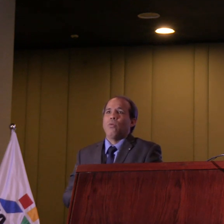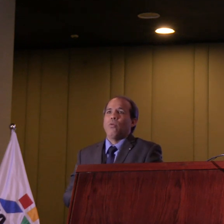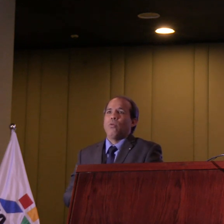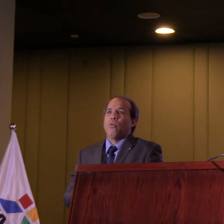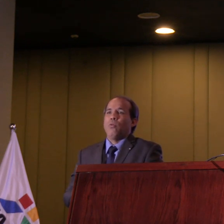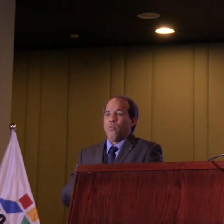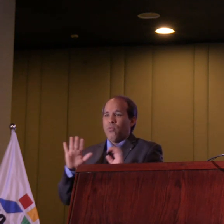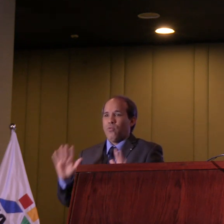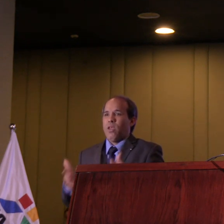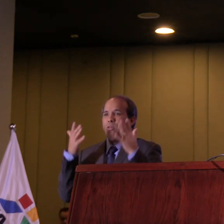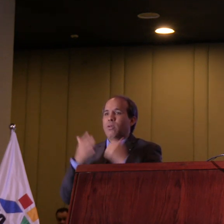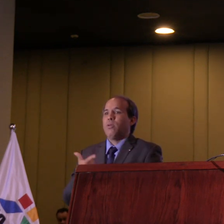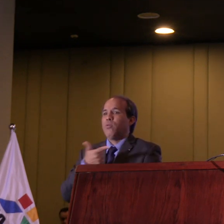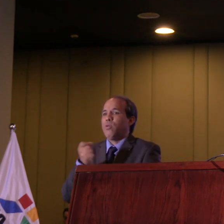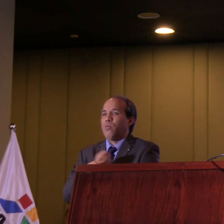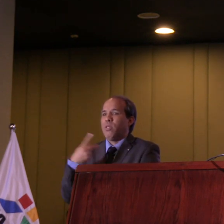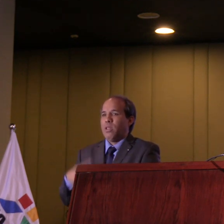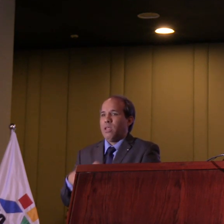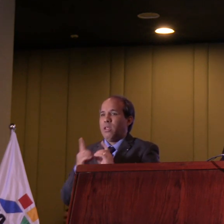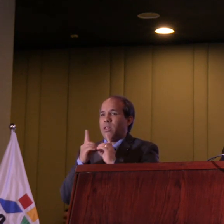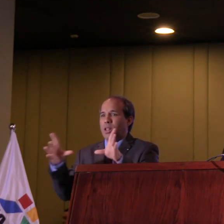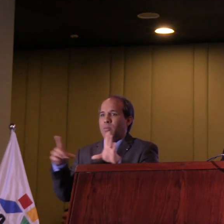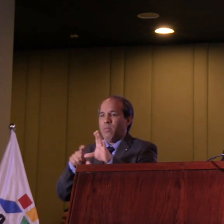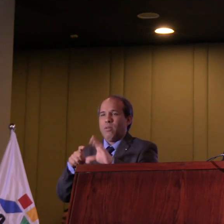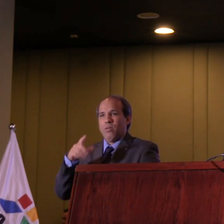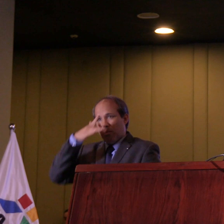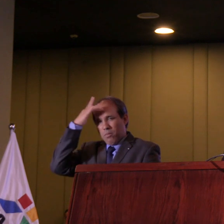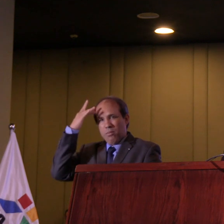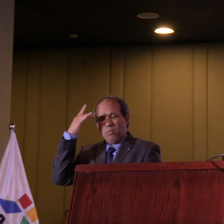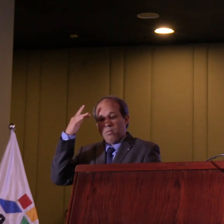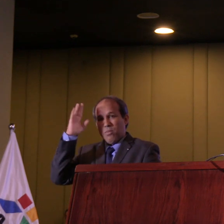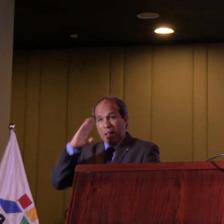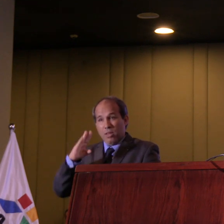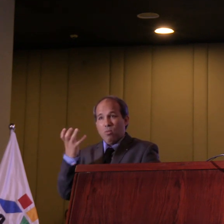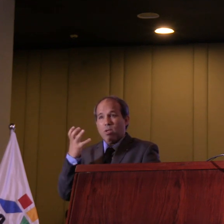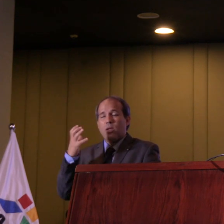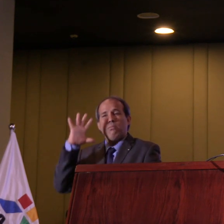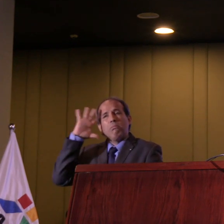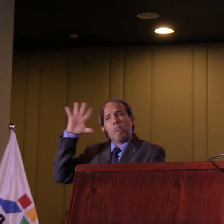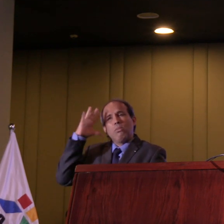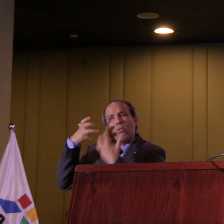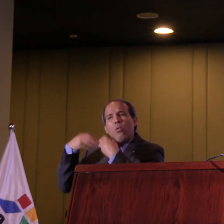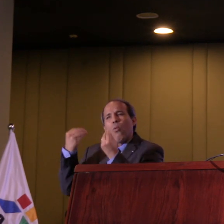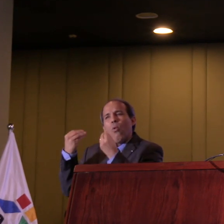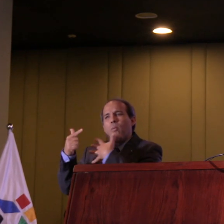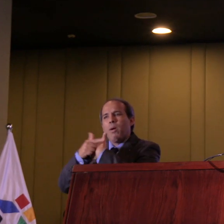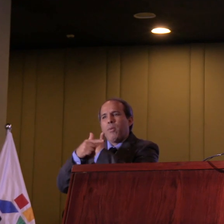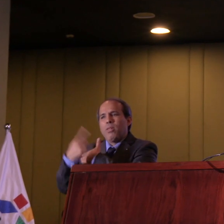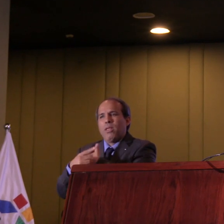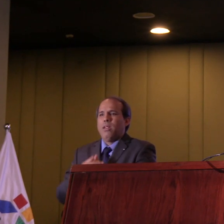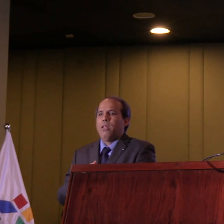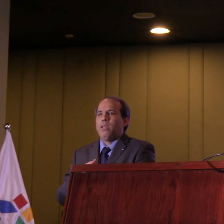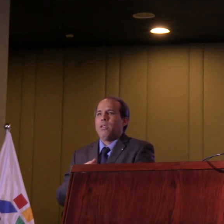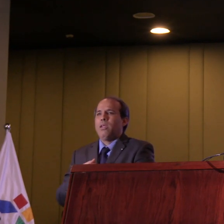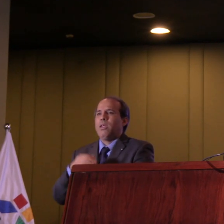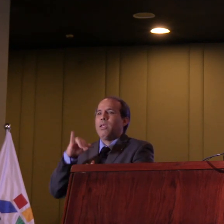o bicentenário da nossa independência, eu gostaria de fazer uma breve reflexão sobre o papel de Itaipu na história